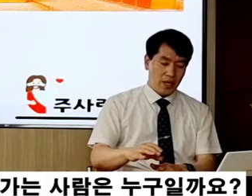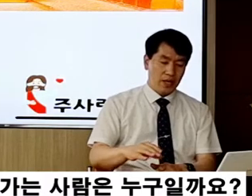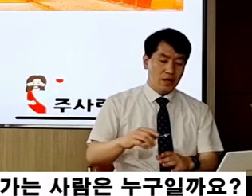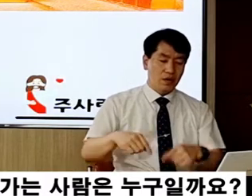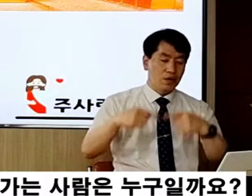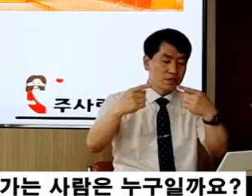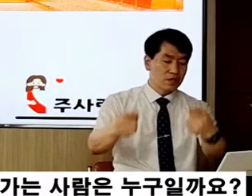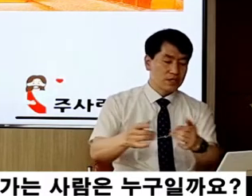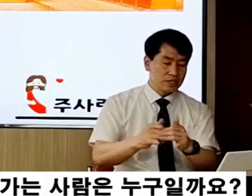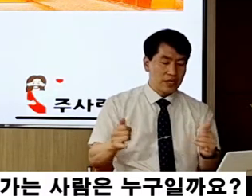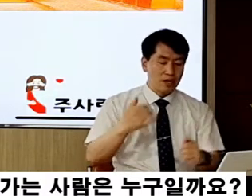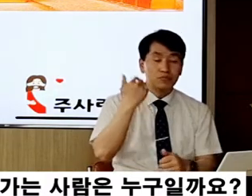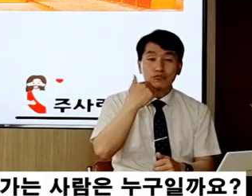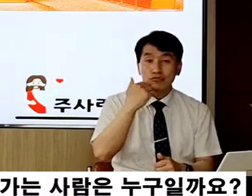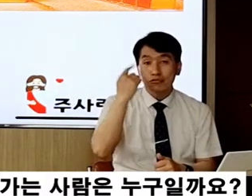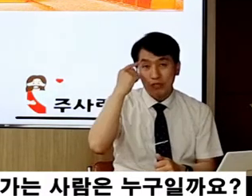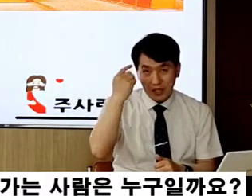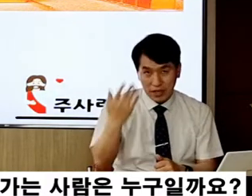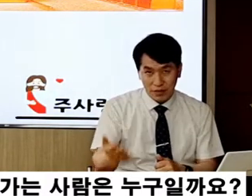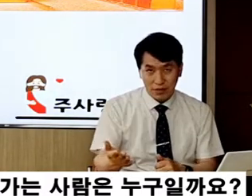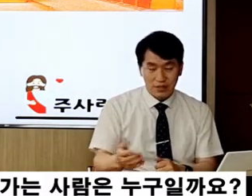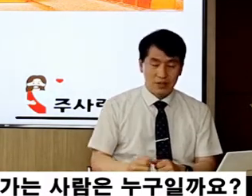지성소에 들어가는 사람 누구일까요?